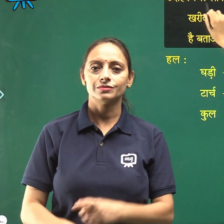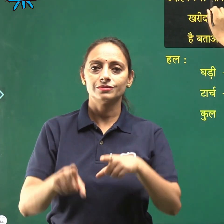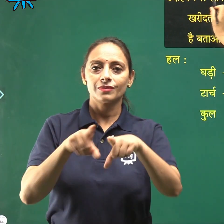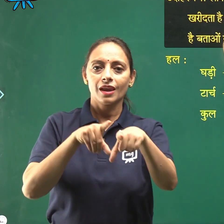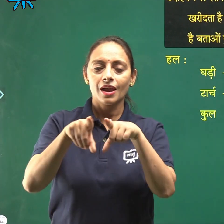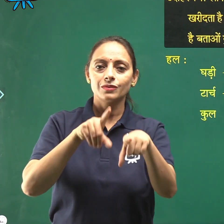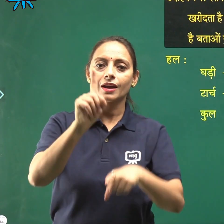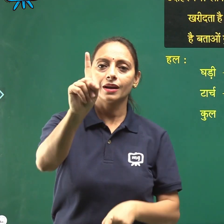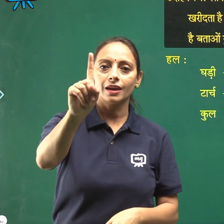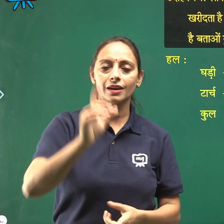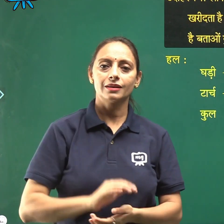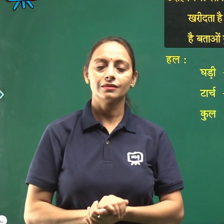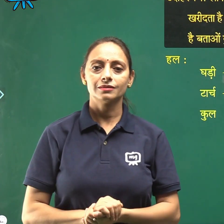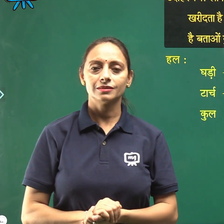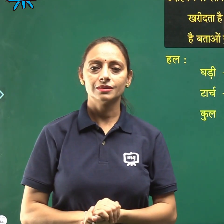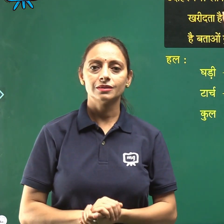उदाहरण 1,